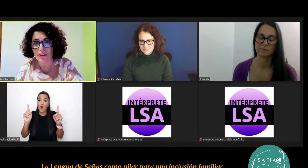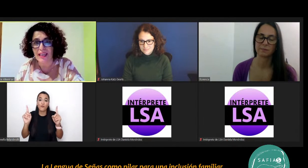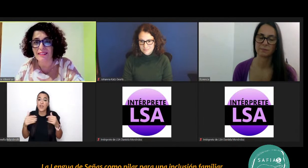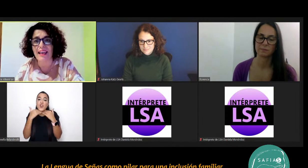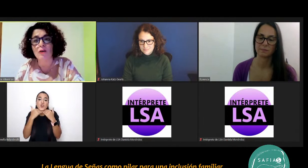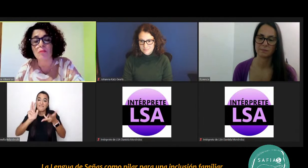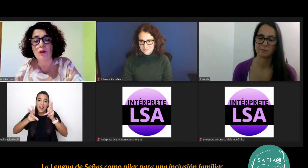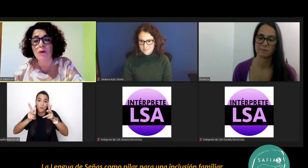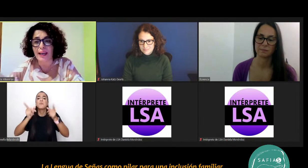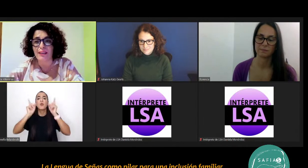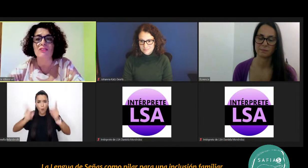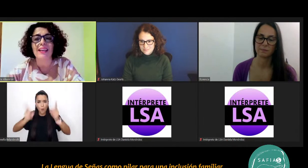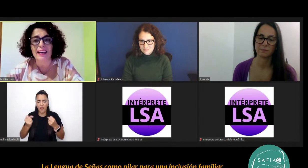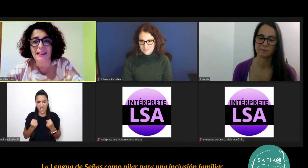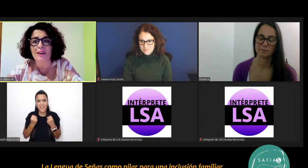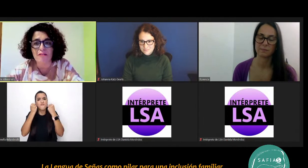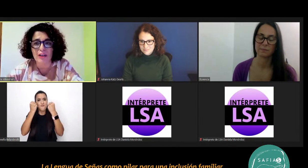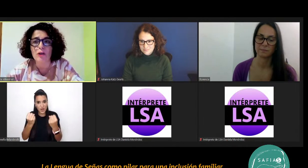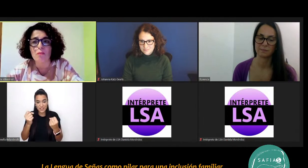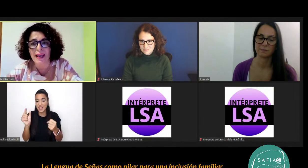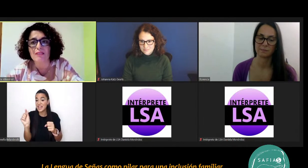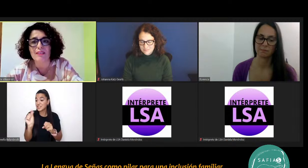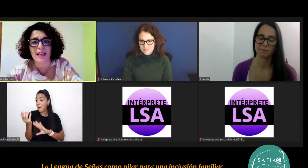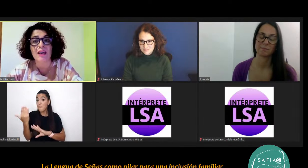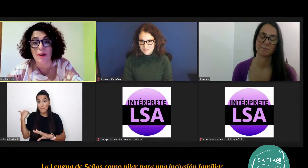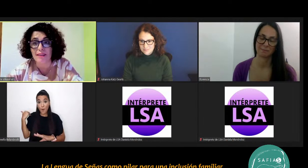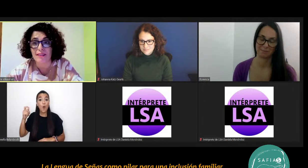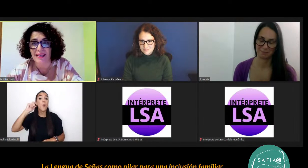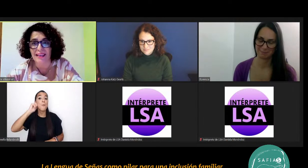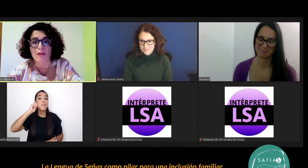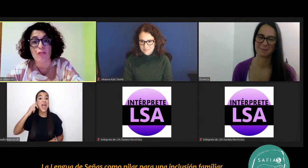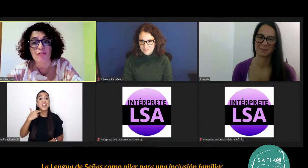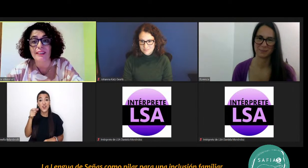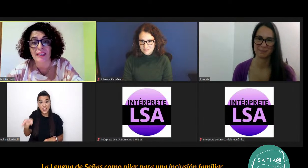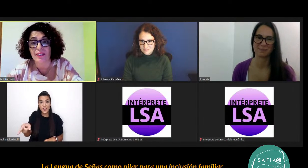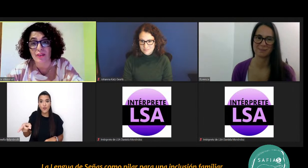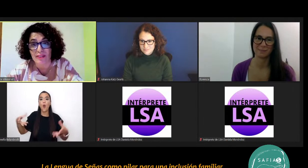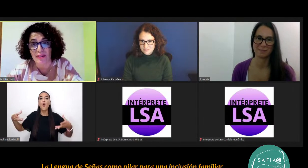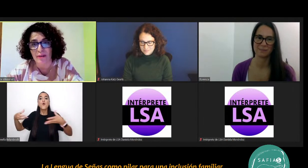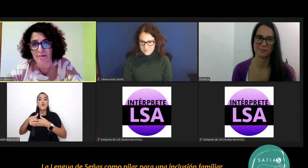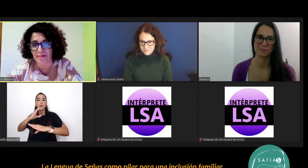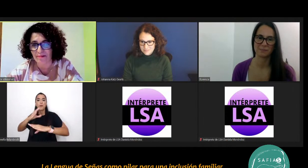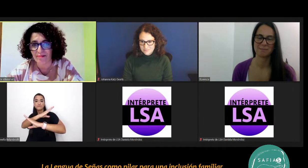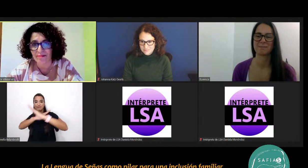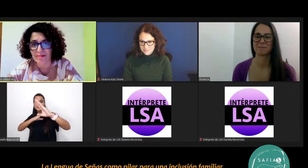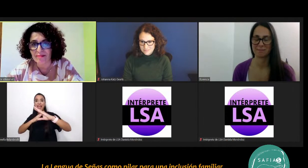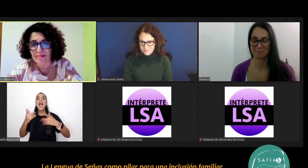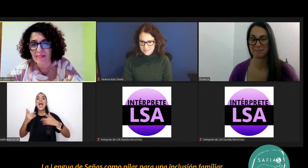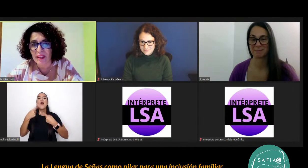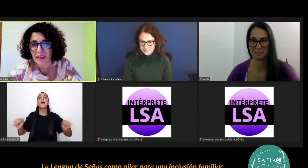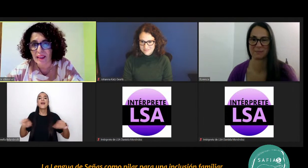Hace unos días él cumplió años y le cantaron el feliz cumpleaños en lengua de señas. Fue fantástico eso.